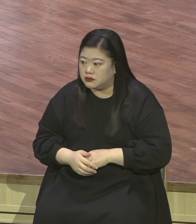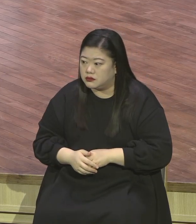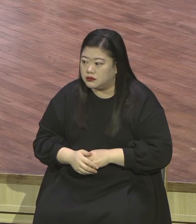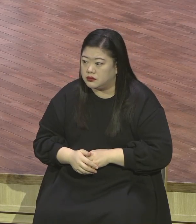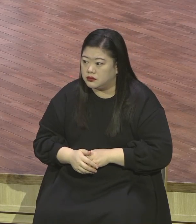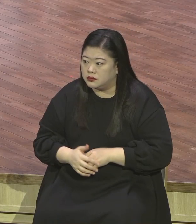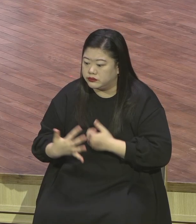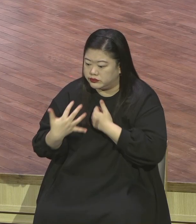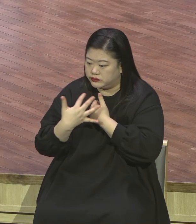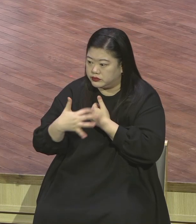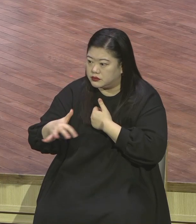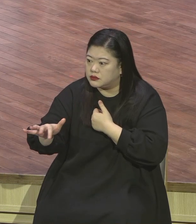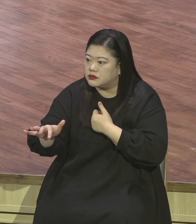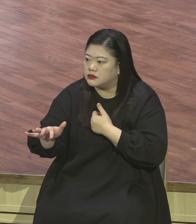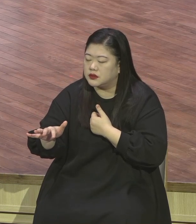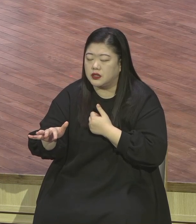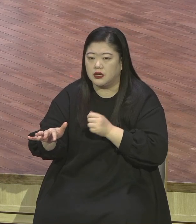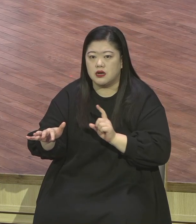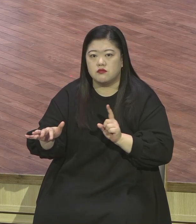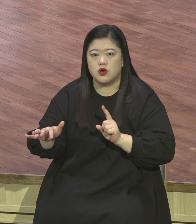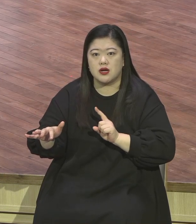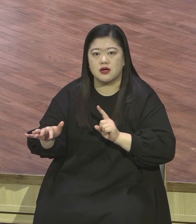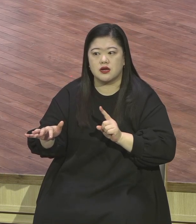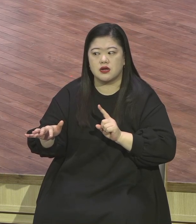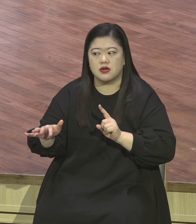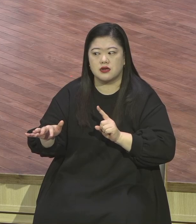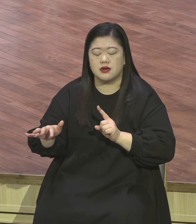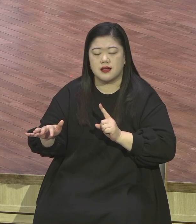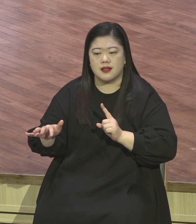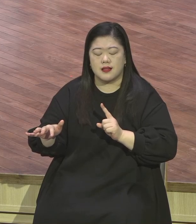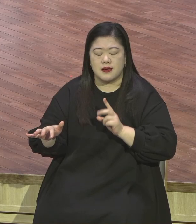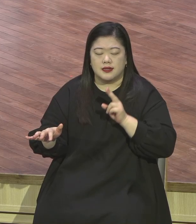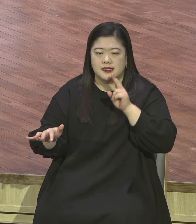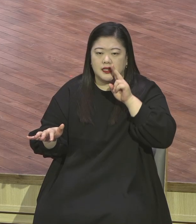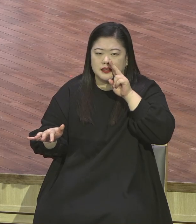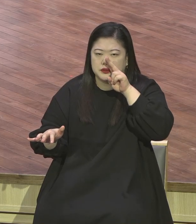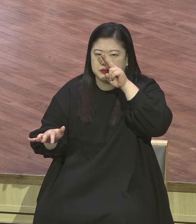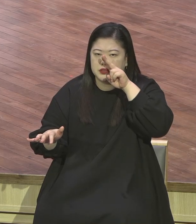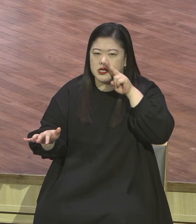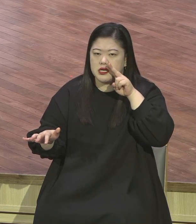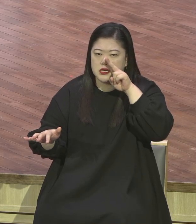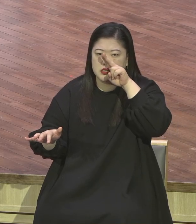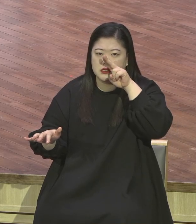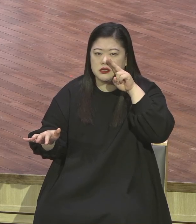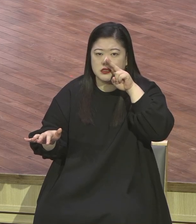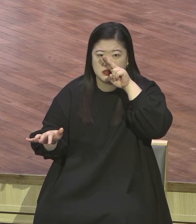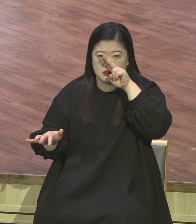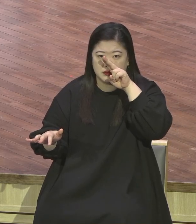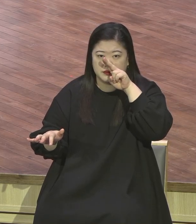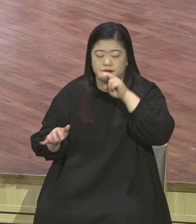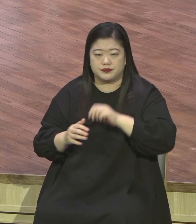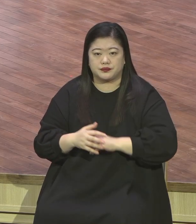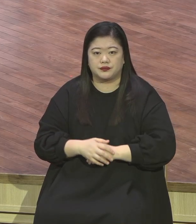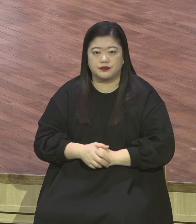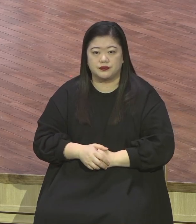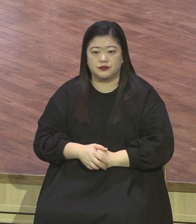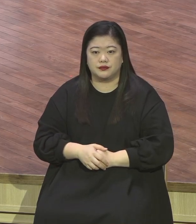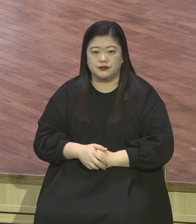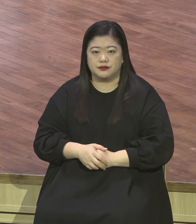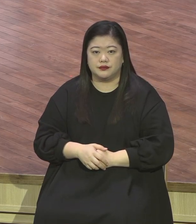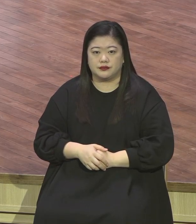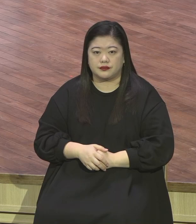아주 심각한 위기의식을 느끼고 있었어요. 어떻게 해서든지 저